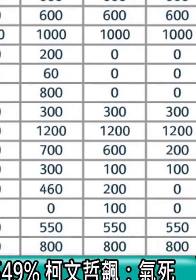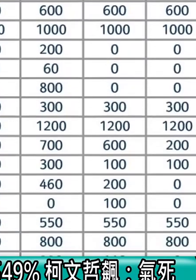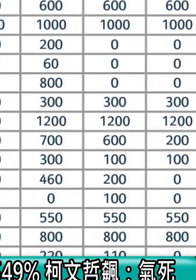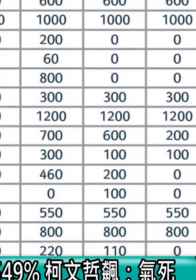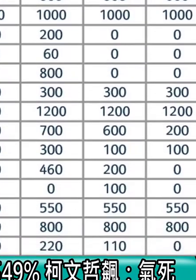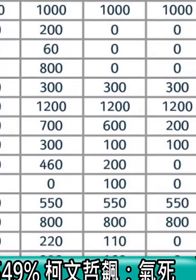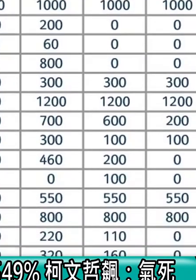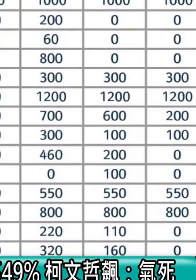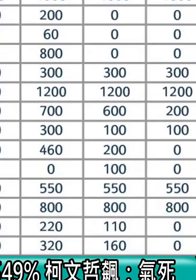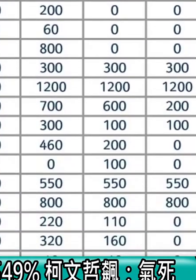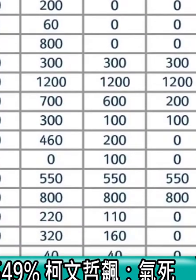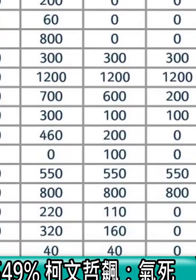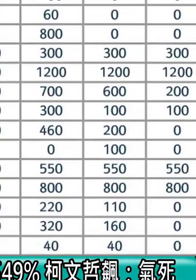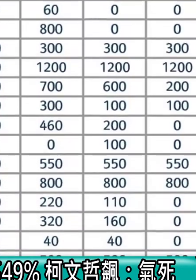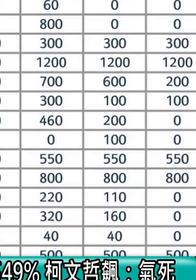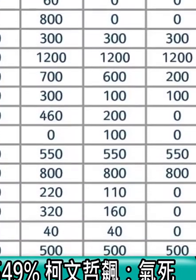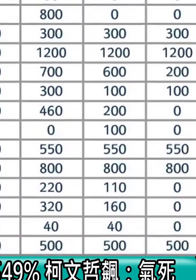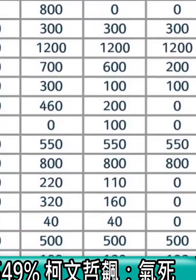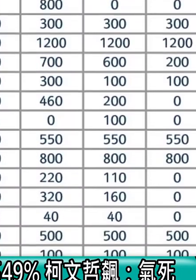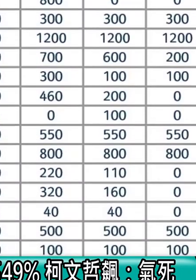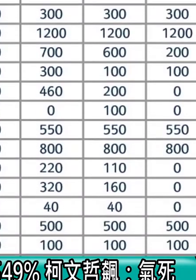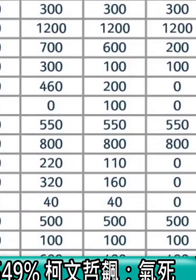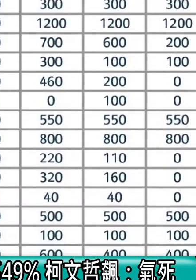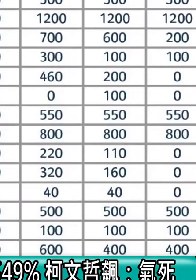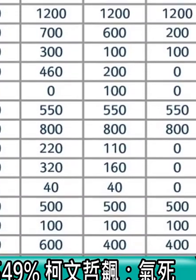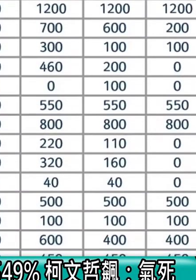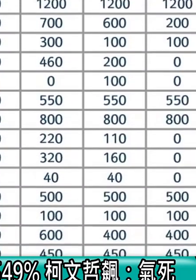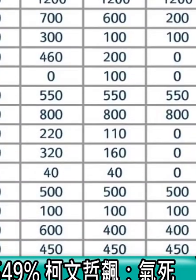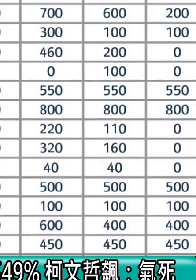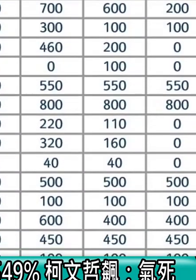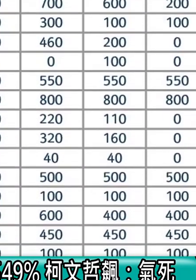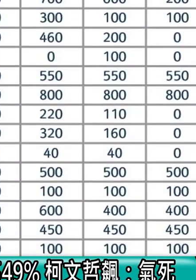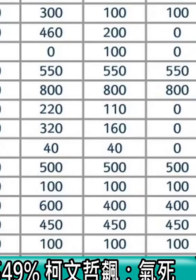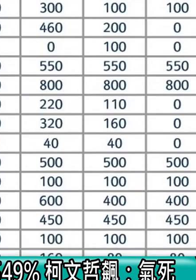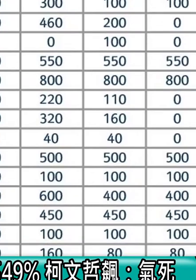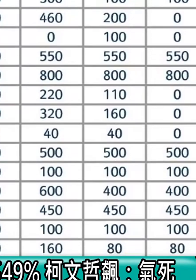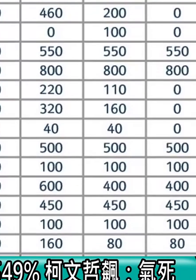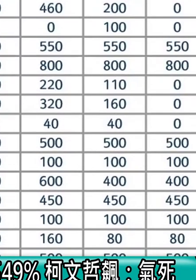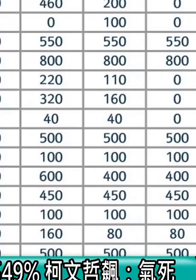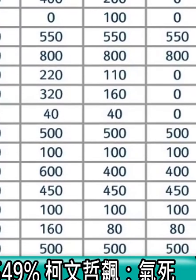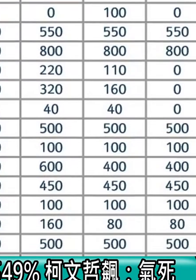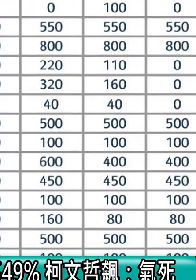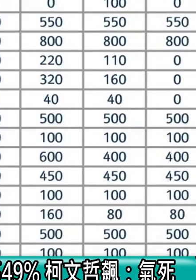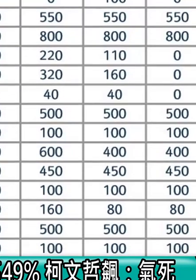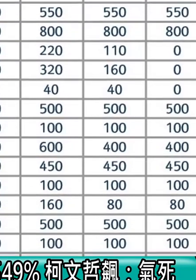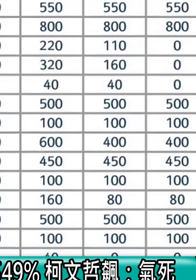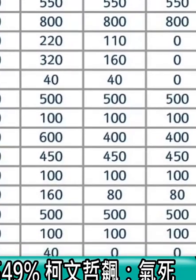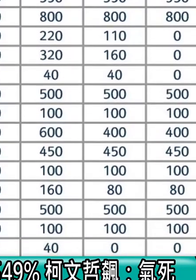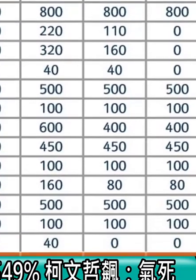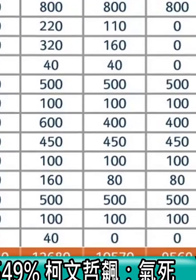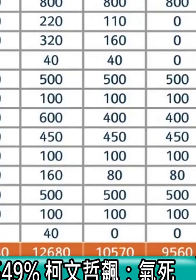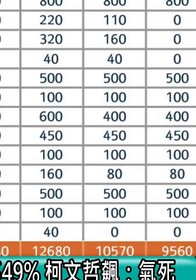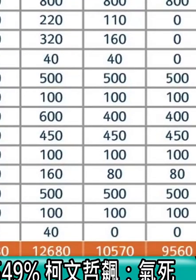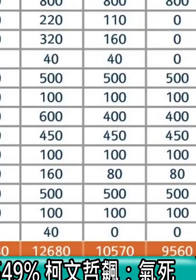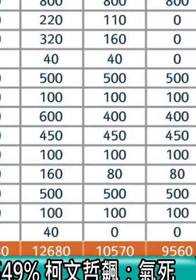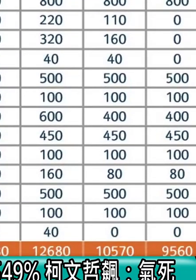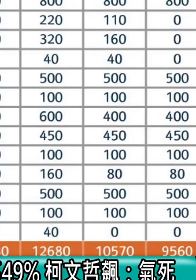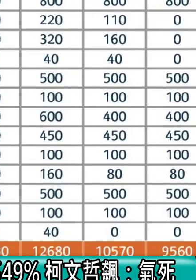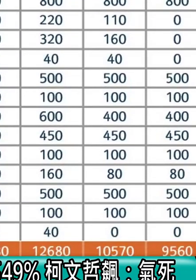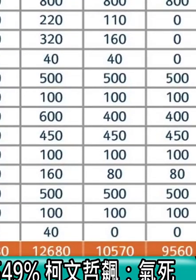5%的，平均看起来快到30%的，这太过分了，对不对？是这样的哦，一开始是用拜托的，